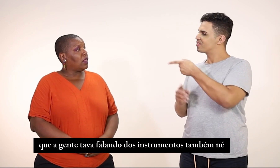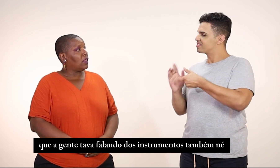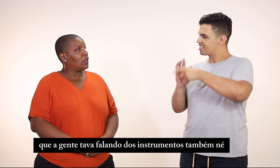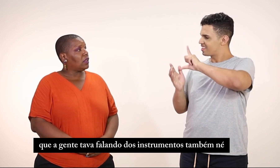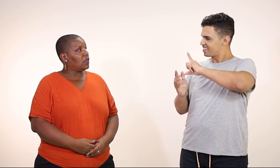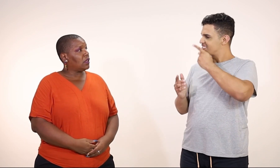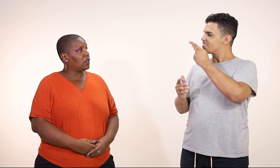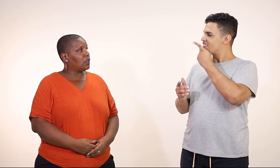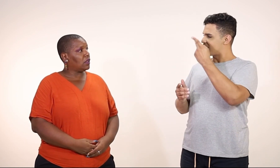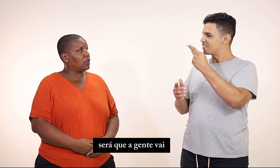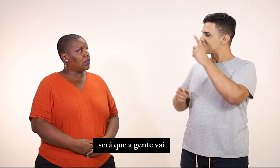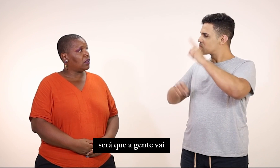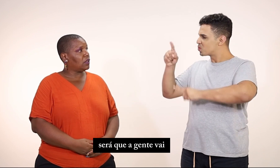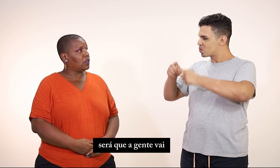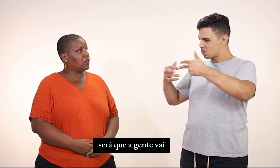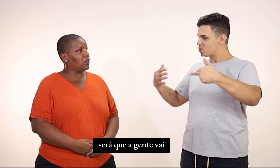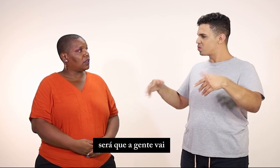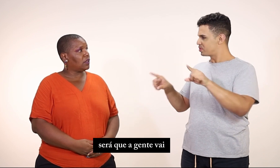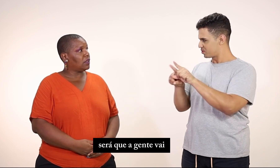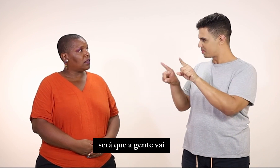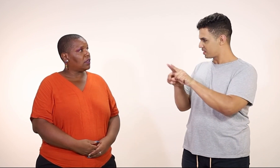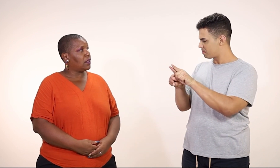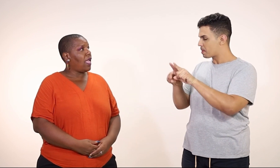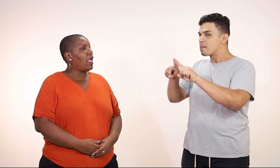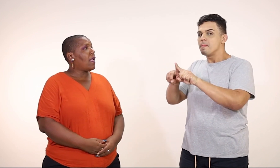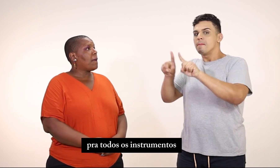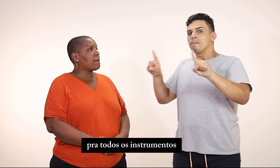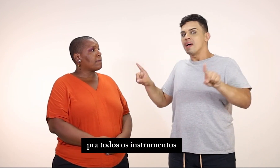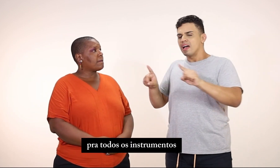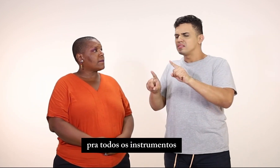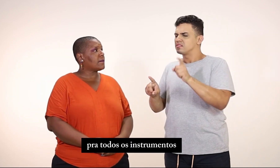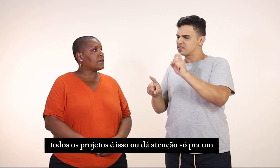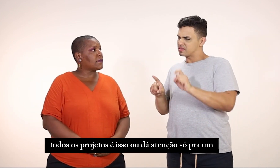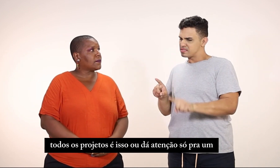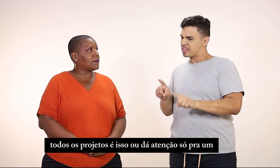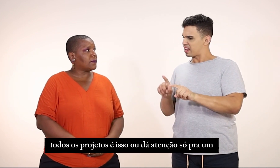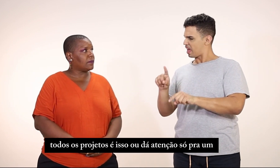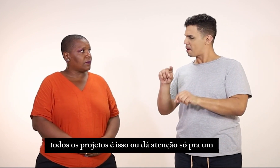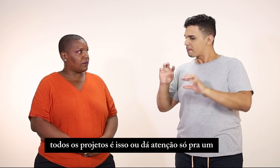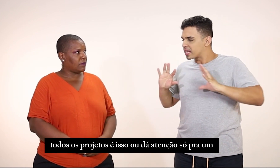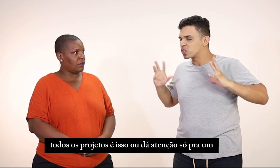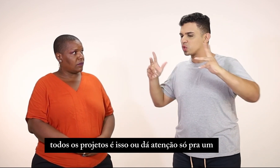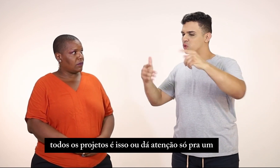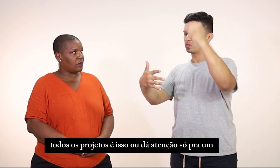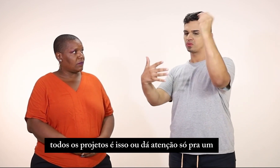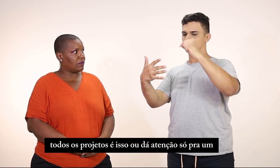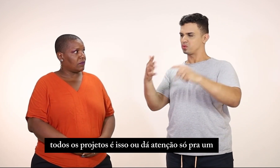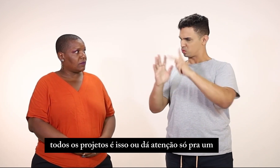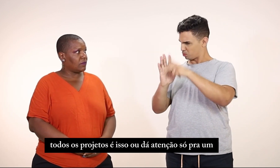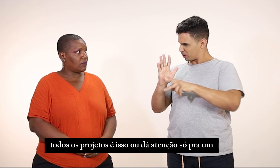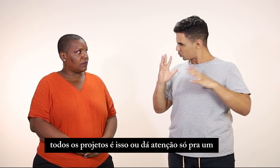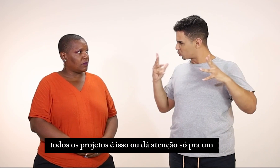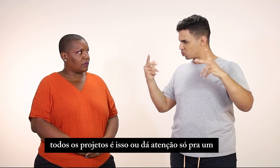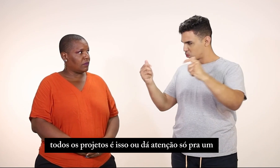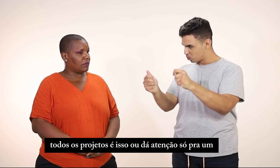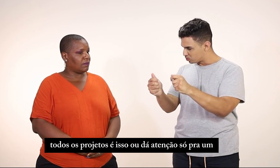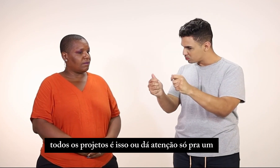né? Será que a gente vai para todos os instrumentos, todos os projetos? É isso. Ou dá atenção só para